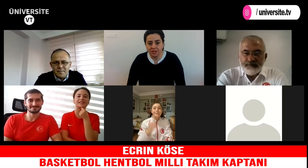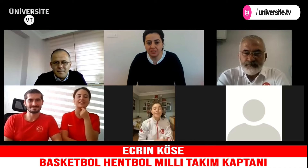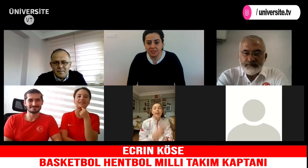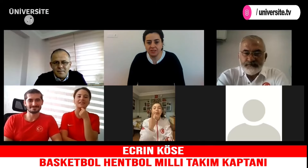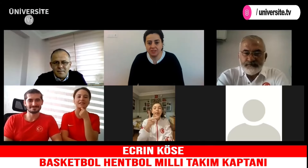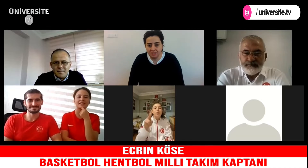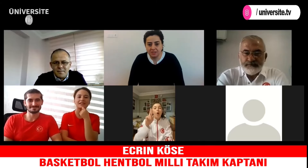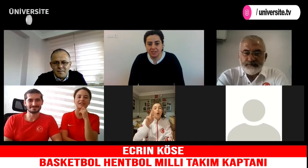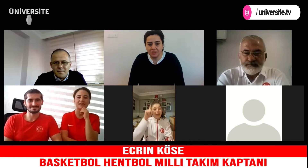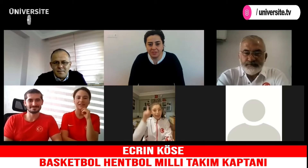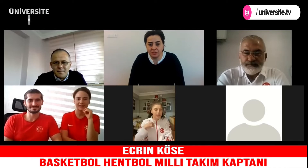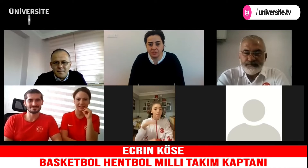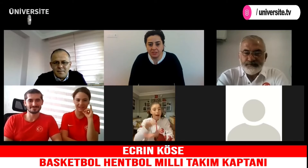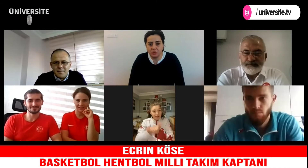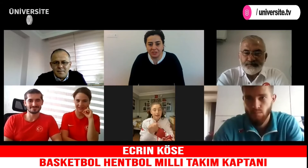Ben